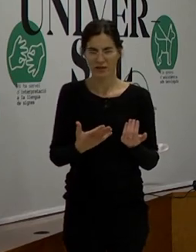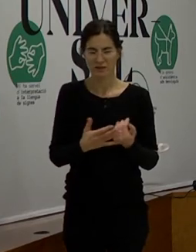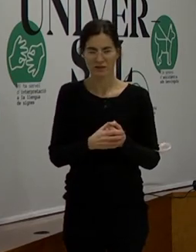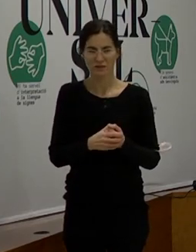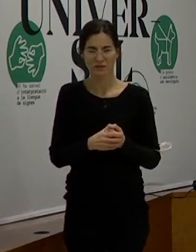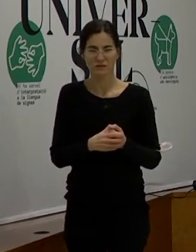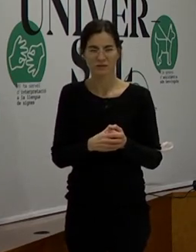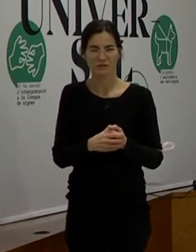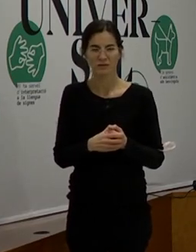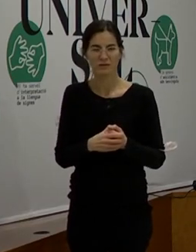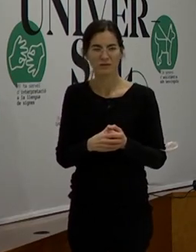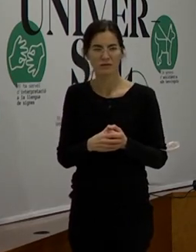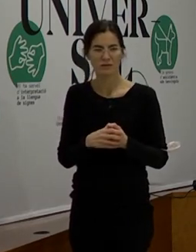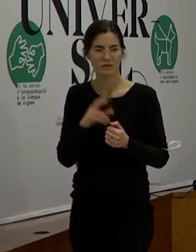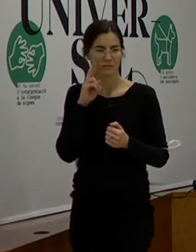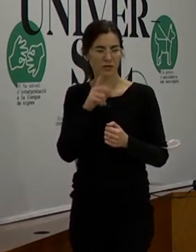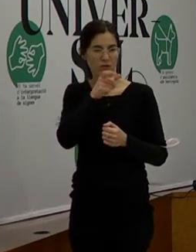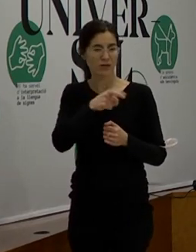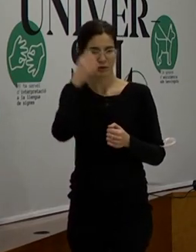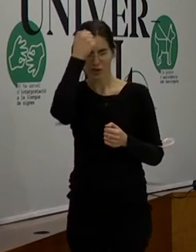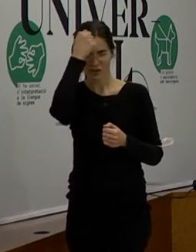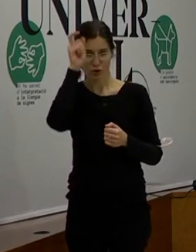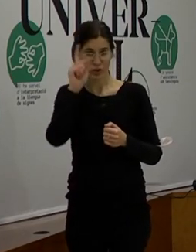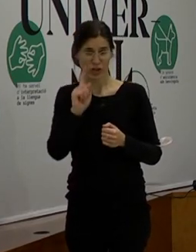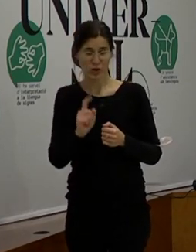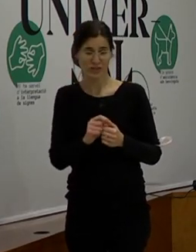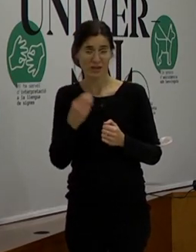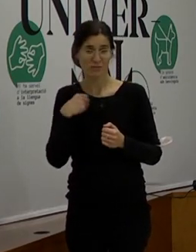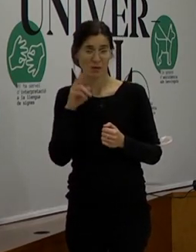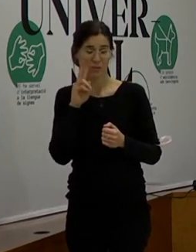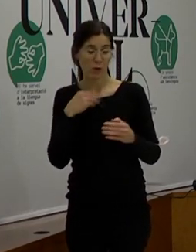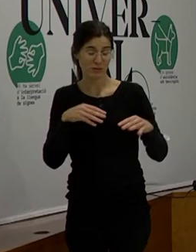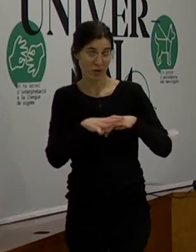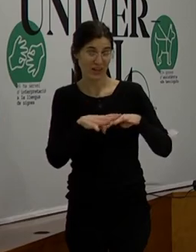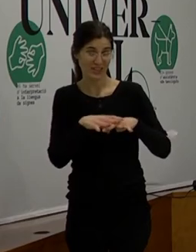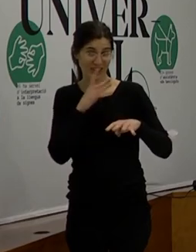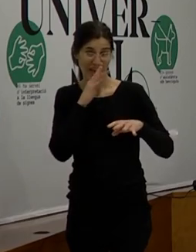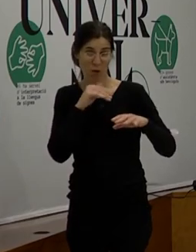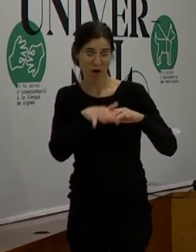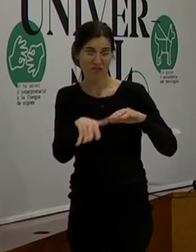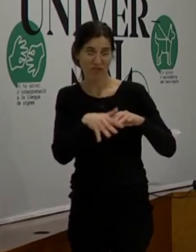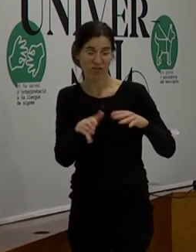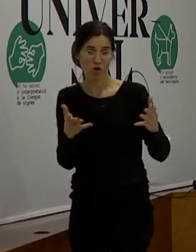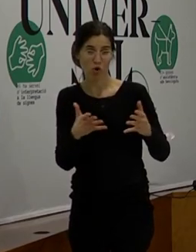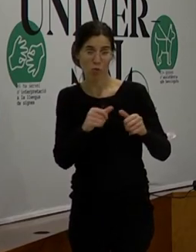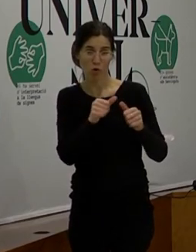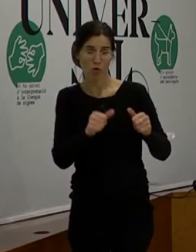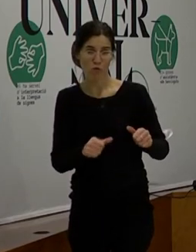Però fixeu-vos, la gent no és tonta, fixeu-vos les reixes de desaigua com estan